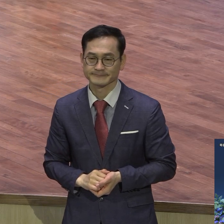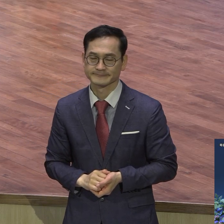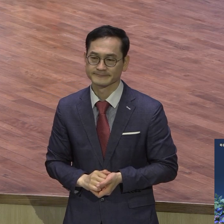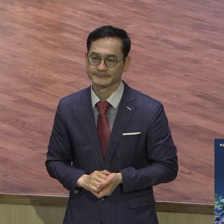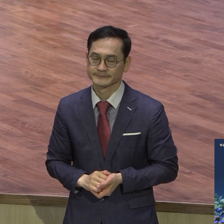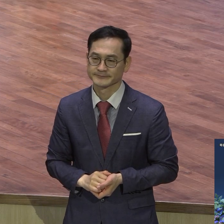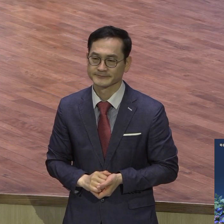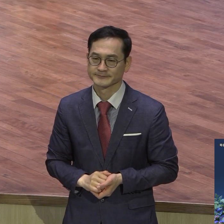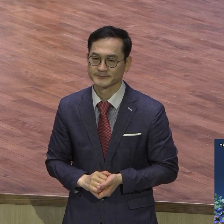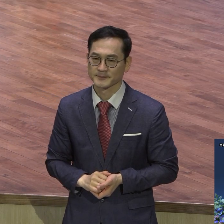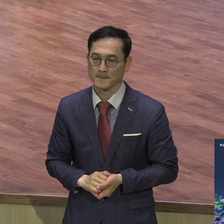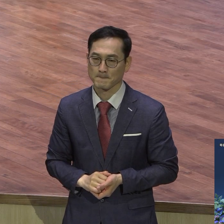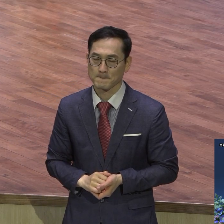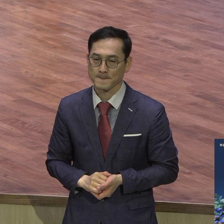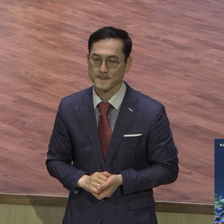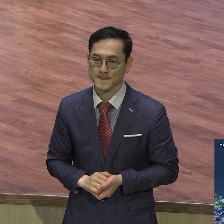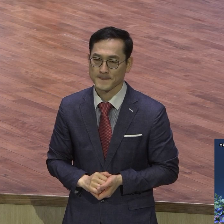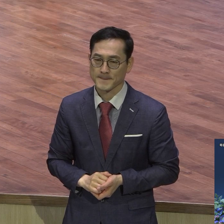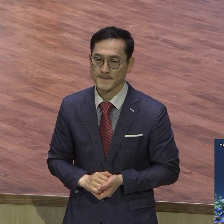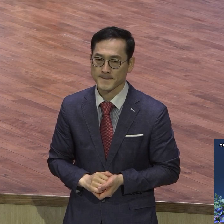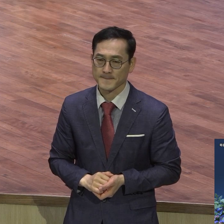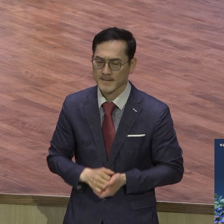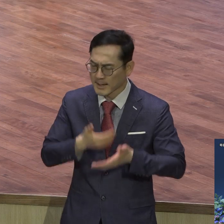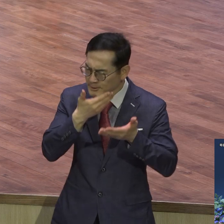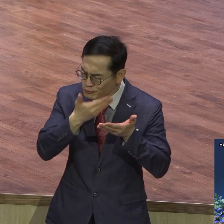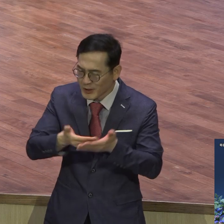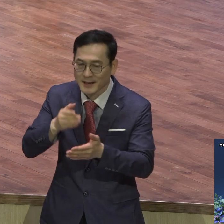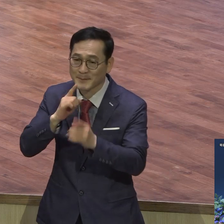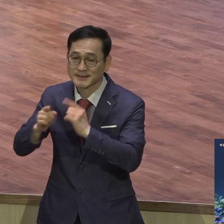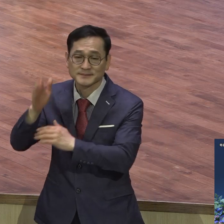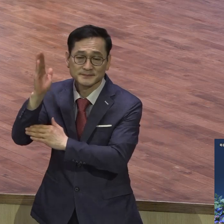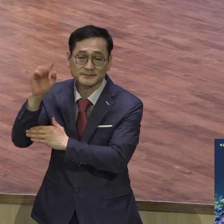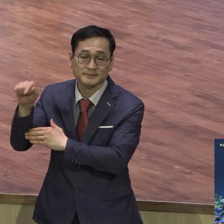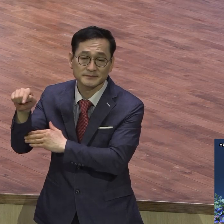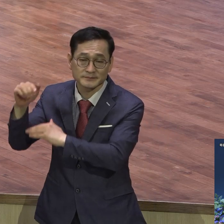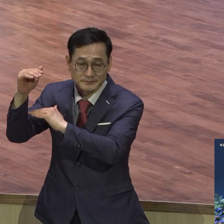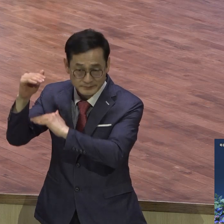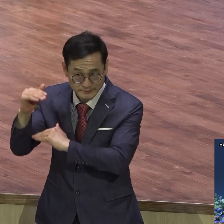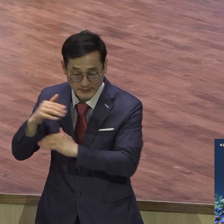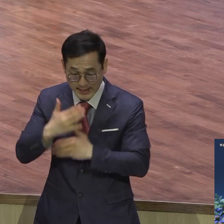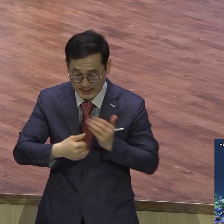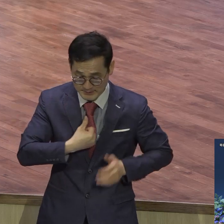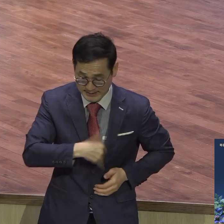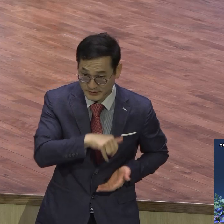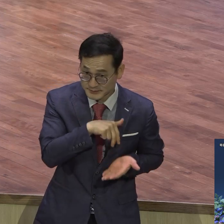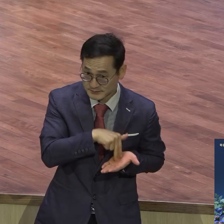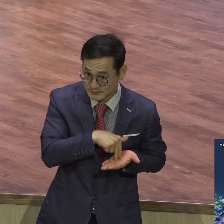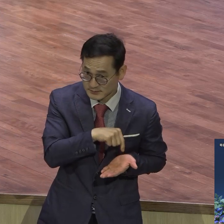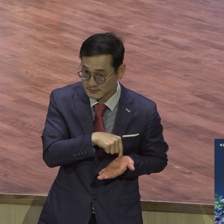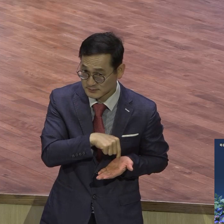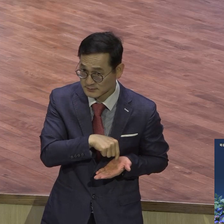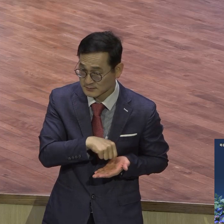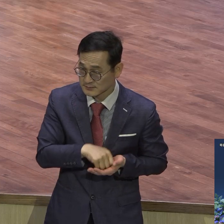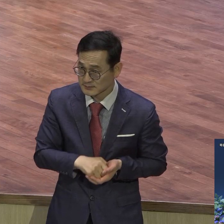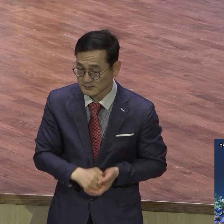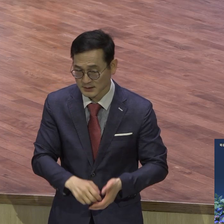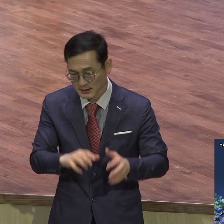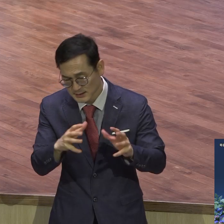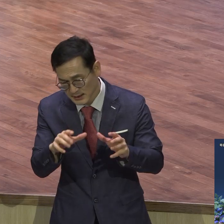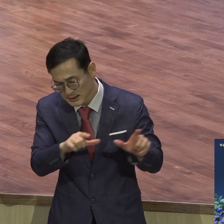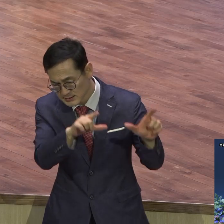말씀을 지금 산상수원에서 하고 있어요. 특별히 하나님의 자녀로서 어떻게 하면 세상